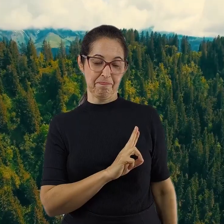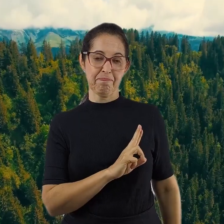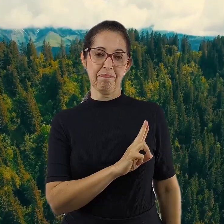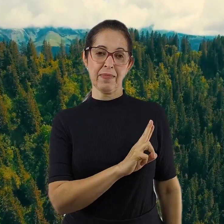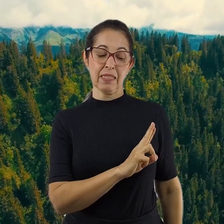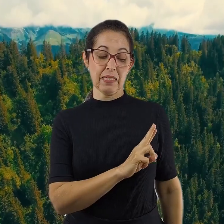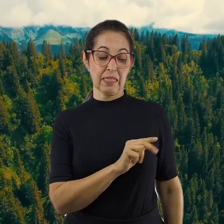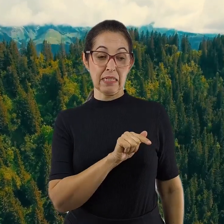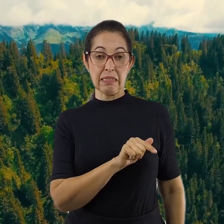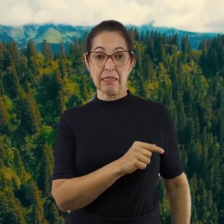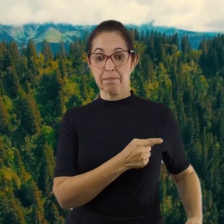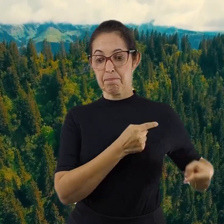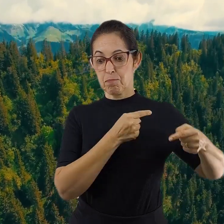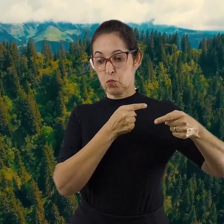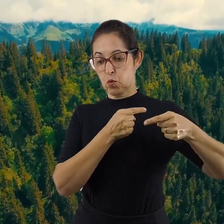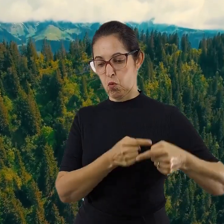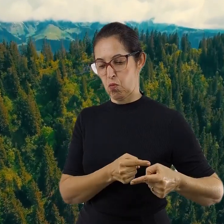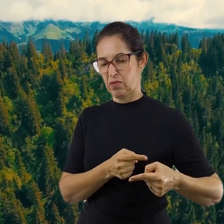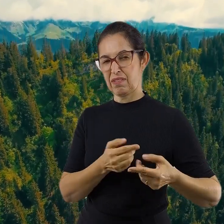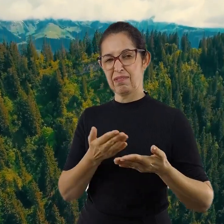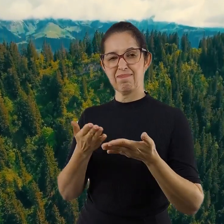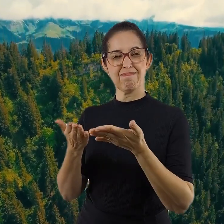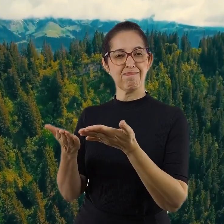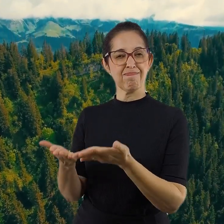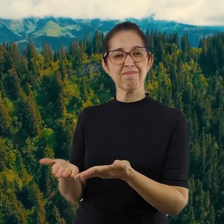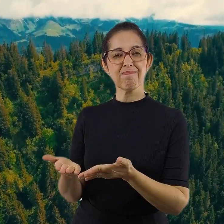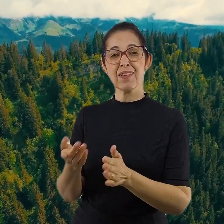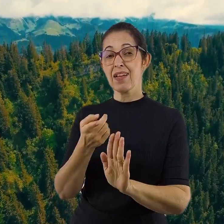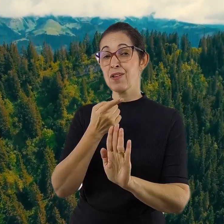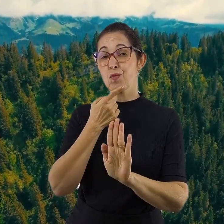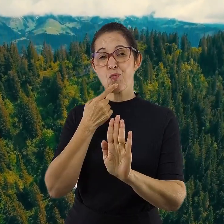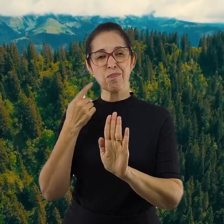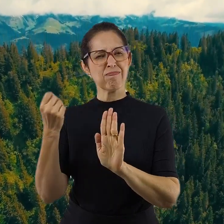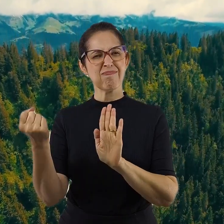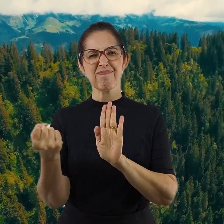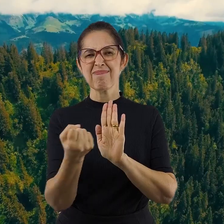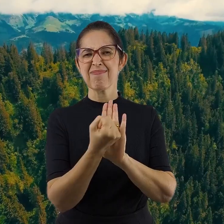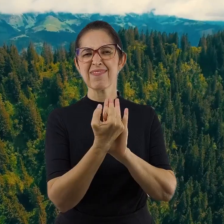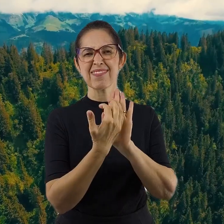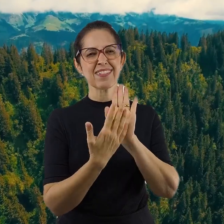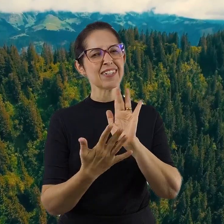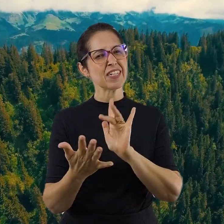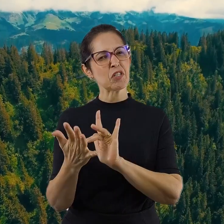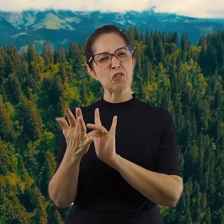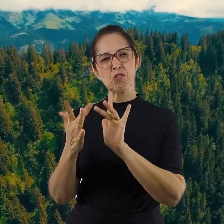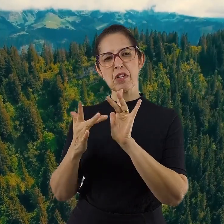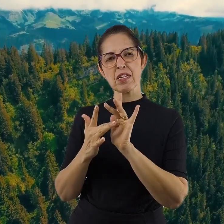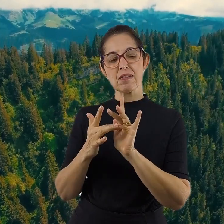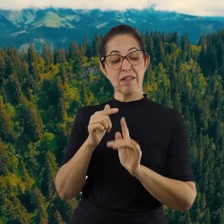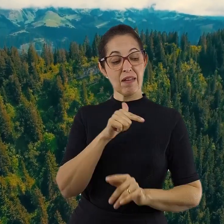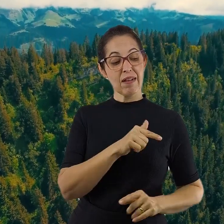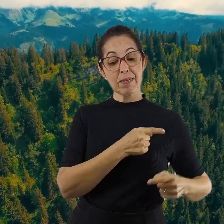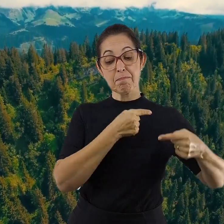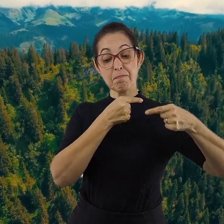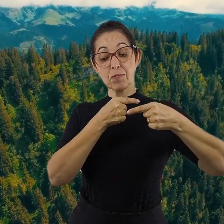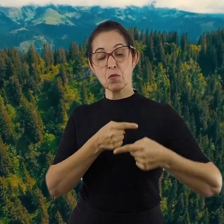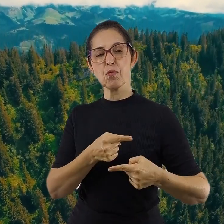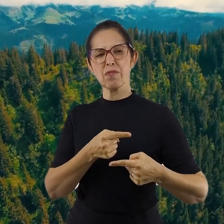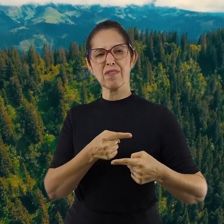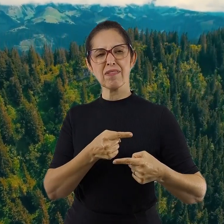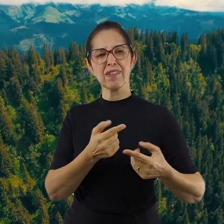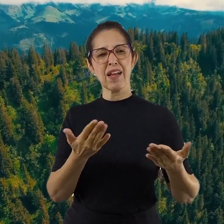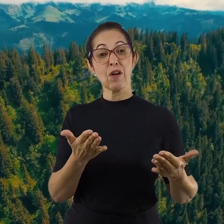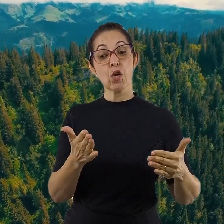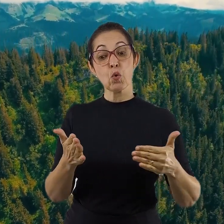O ataque, meus irmãos, ao sangue, à doutrina do sangue nesta última hora, por quê?